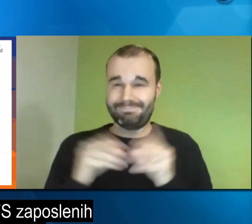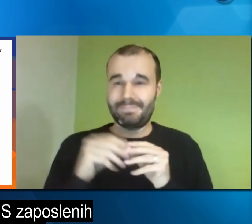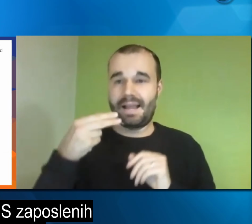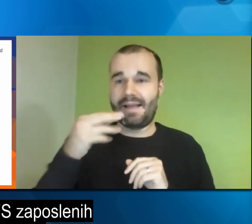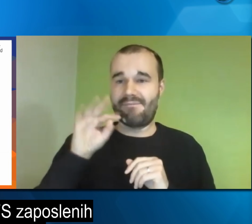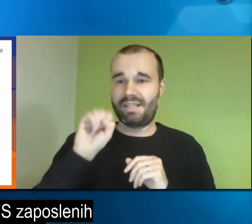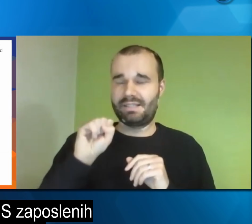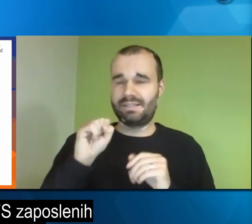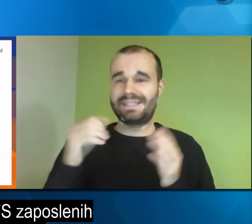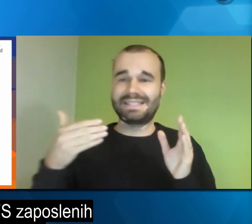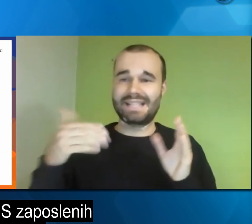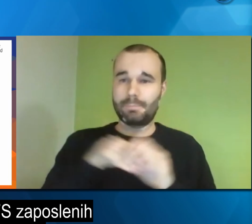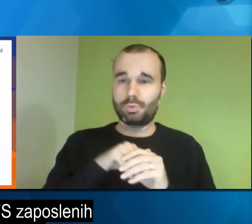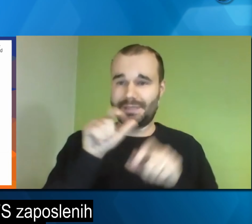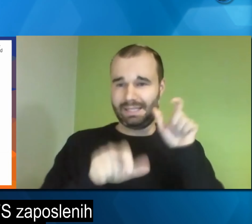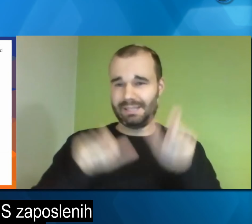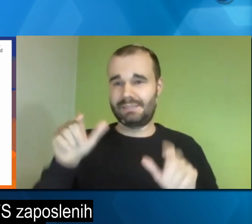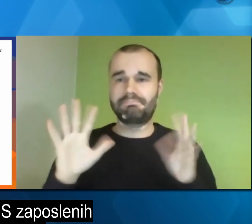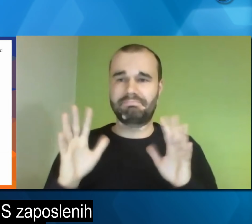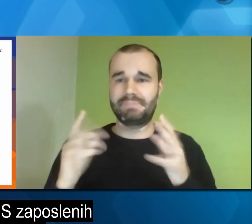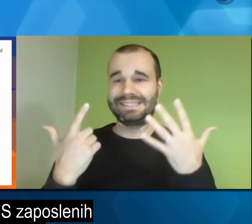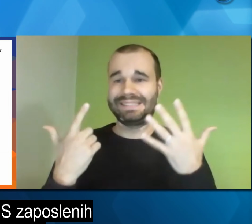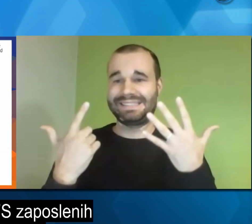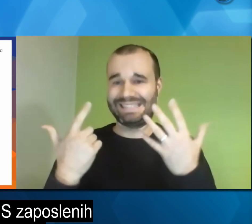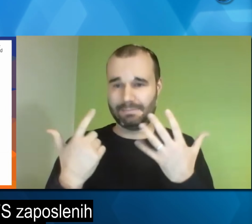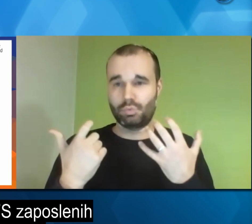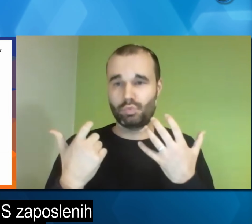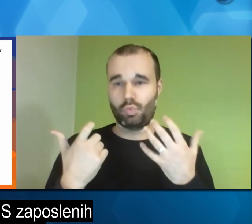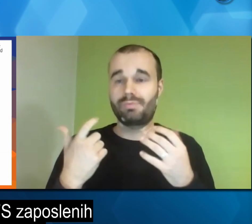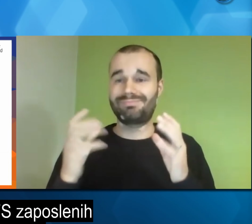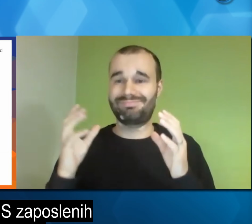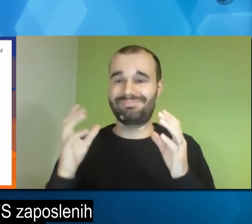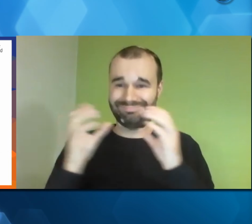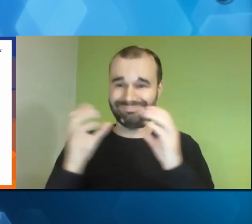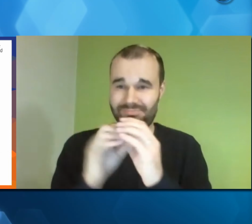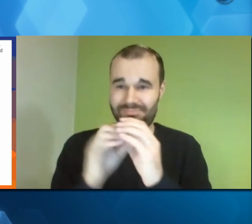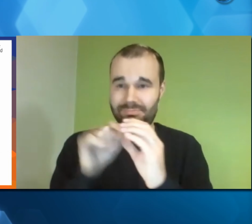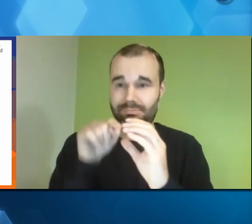Vse skupaj v firmi HFS je zaposlenih približno 700 ljudi,